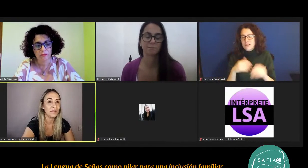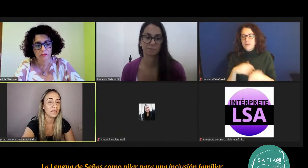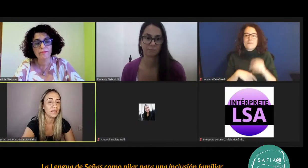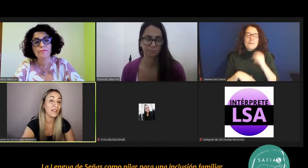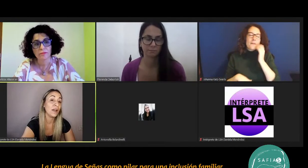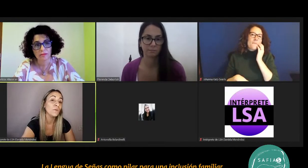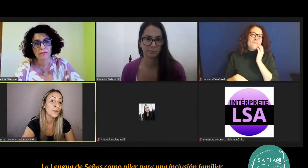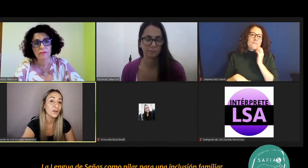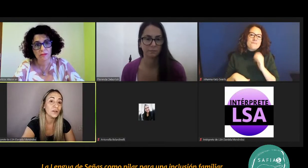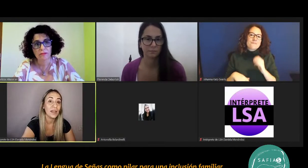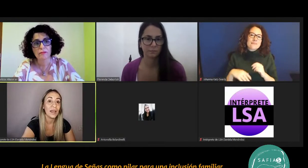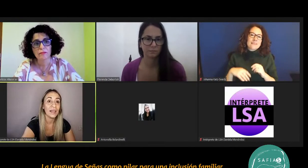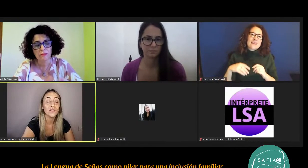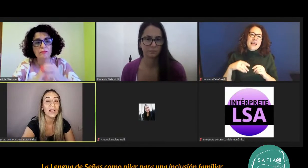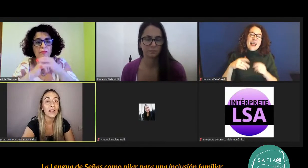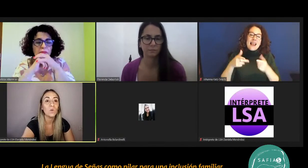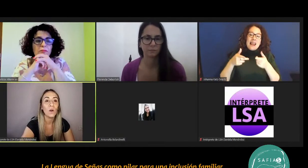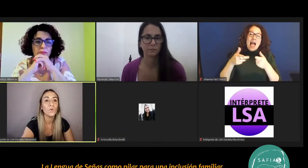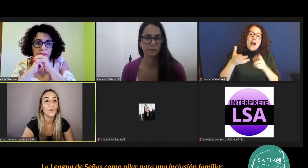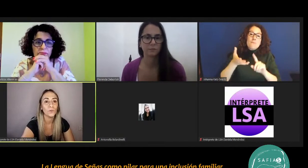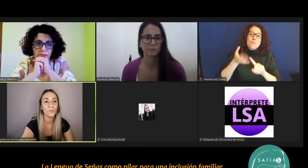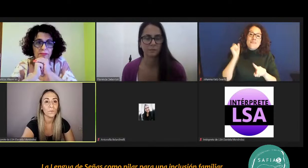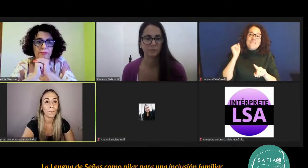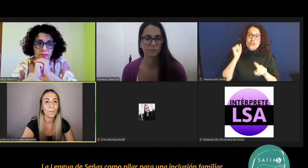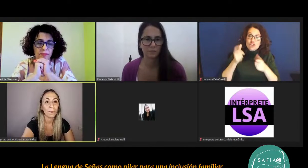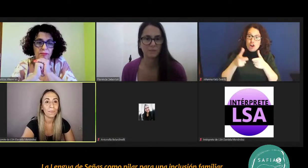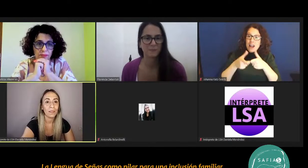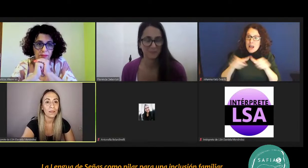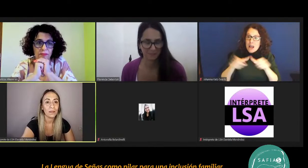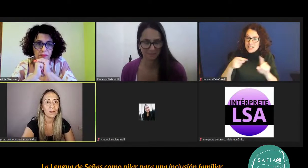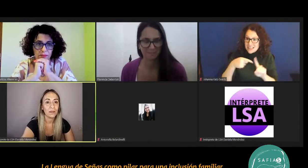desde el día 1. Eso es la lengua 1.